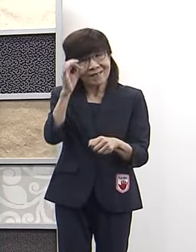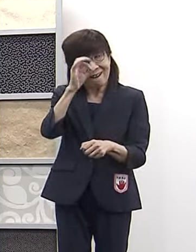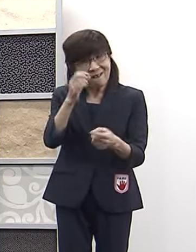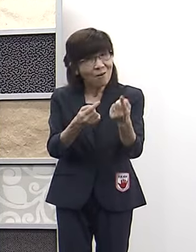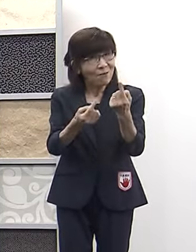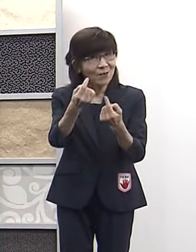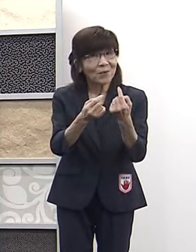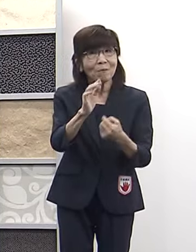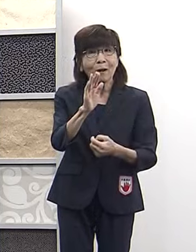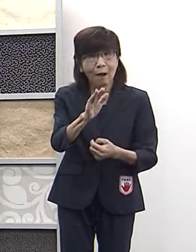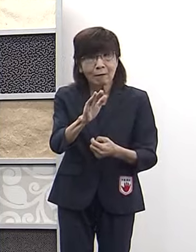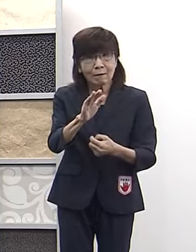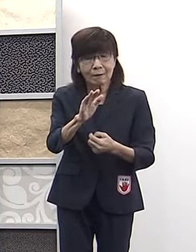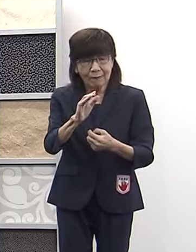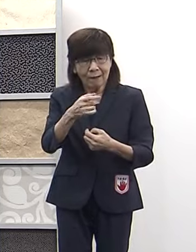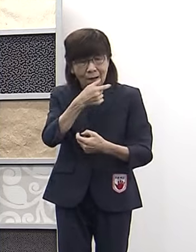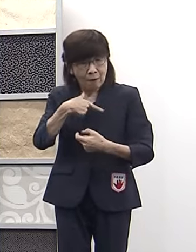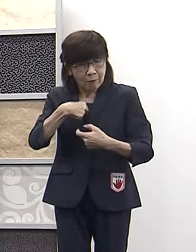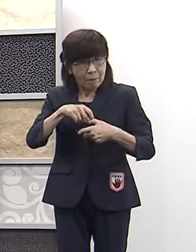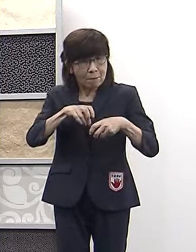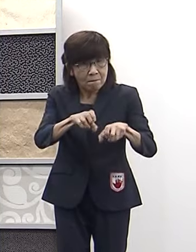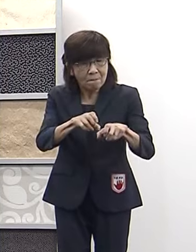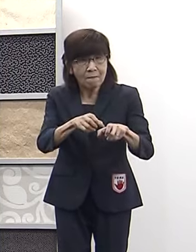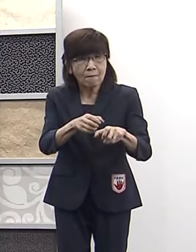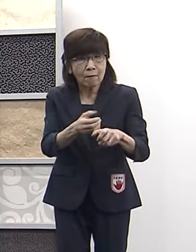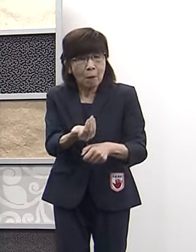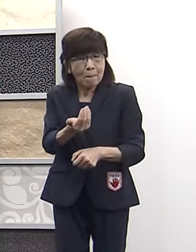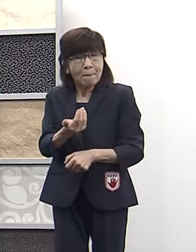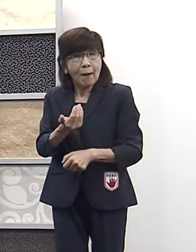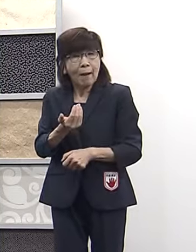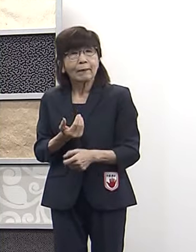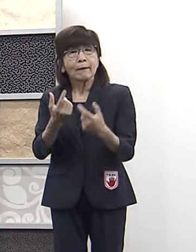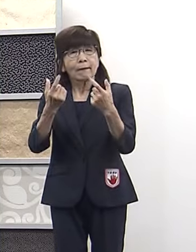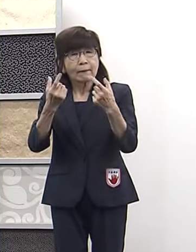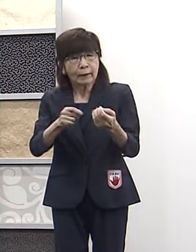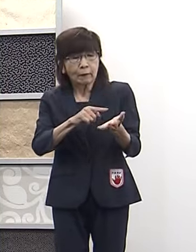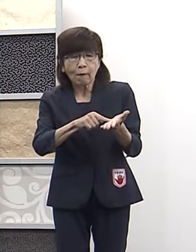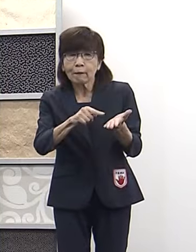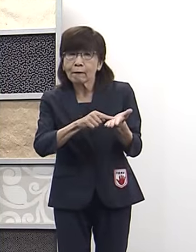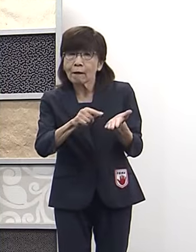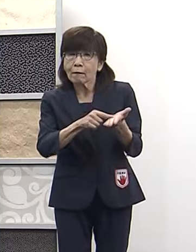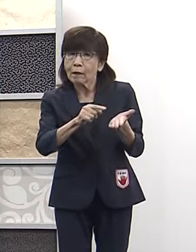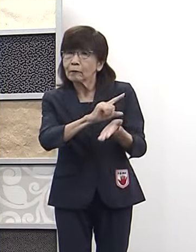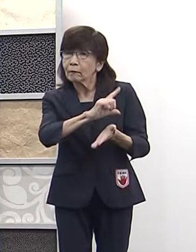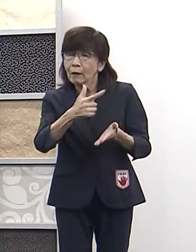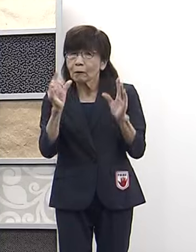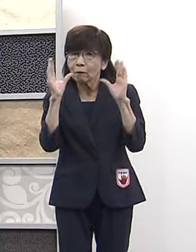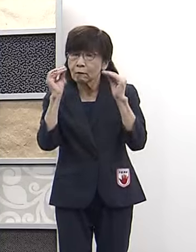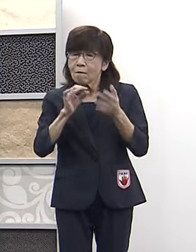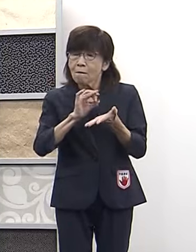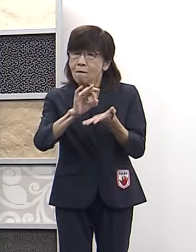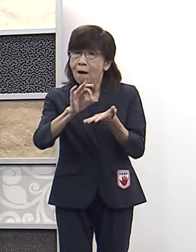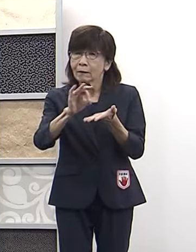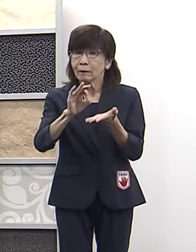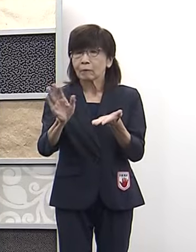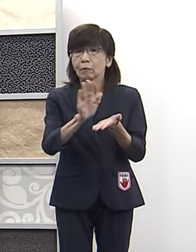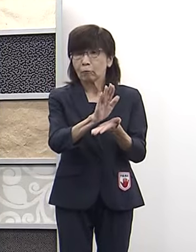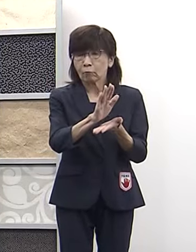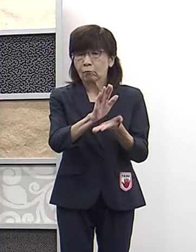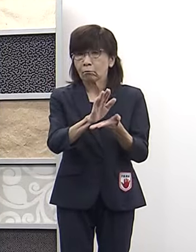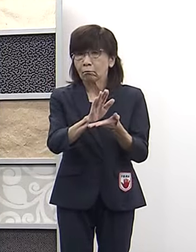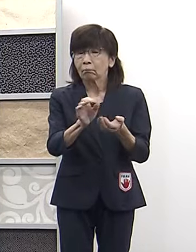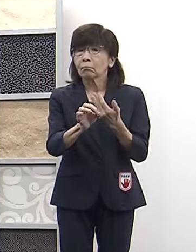熊による被害を未然に防止するためにも、今回このような対策を講ずることと次第でございます。具体的にはですね、熊